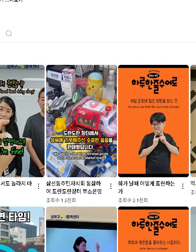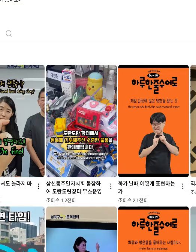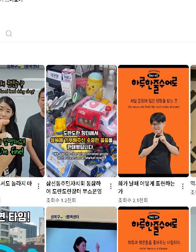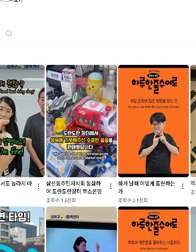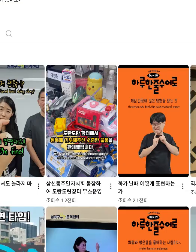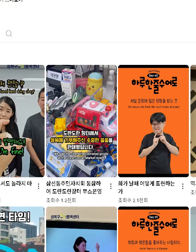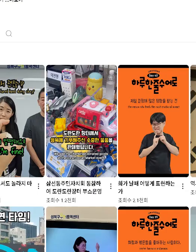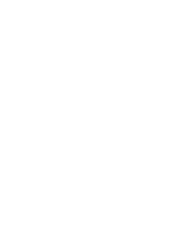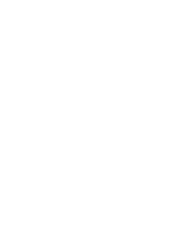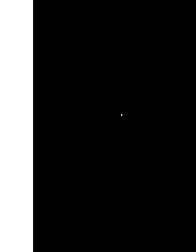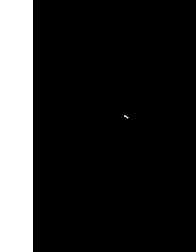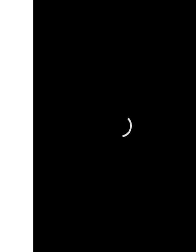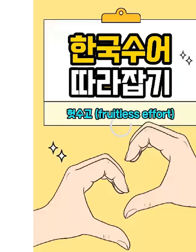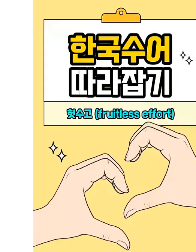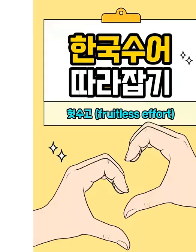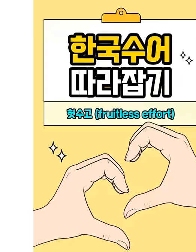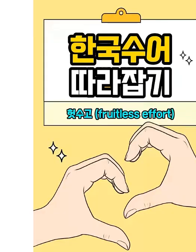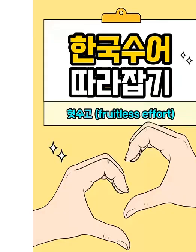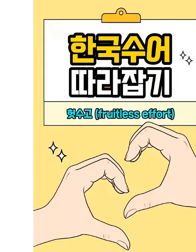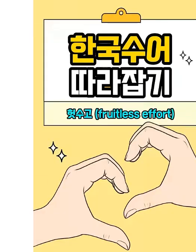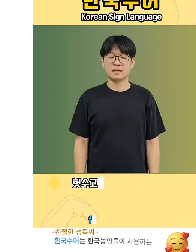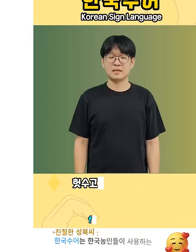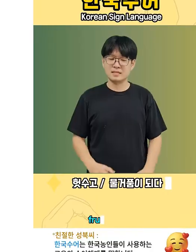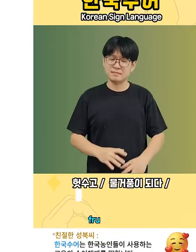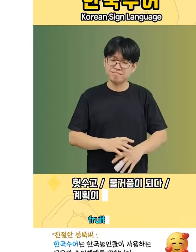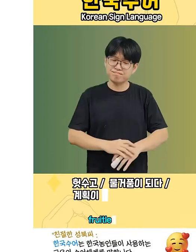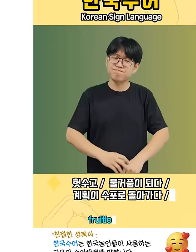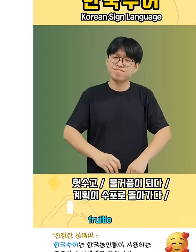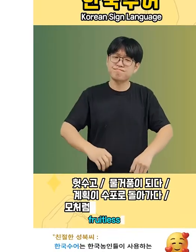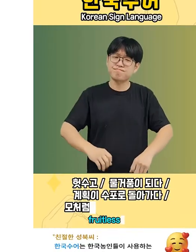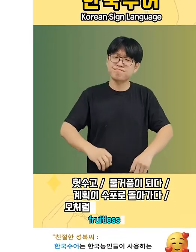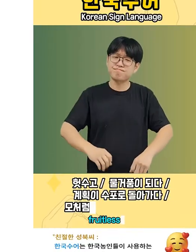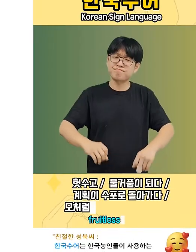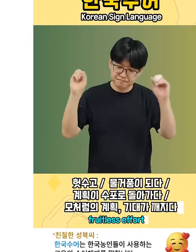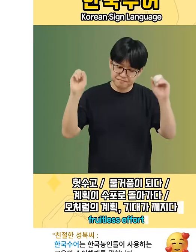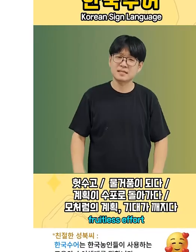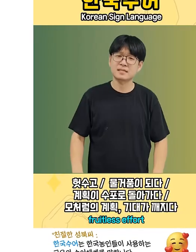뭐 한국수화 예 많이 드시는 헛수고.